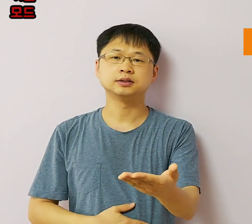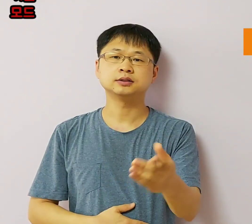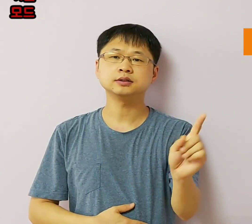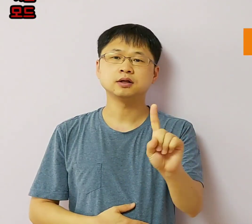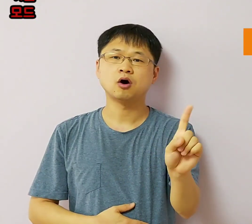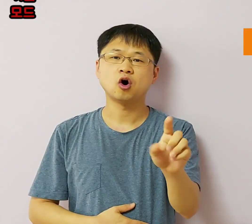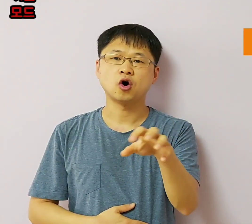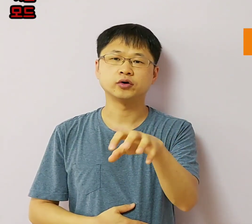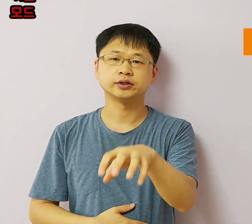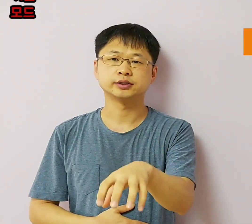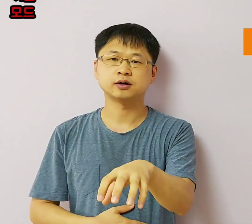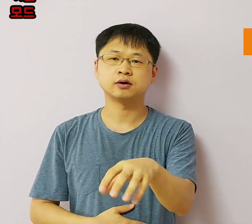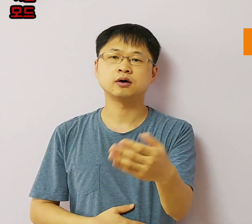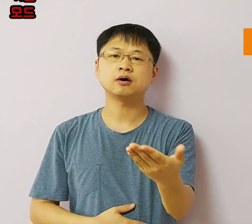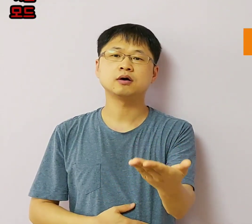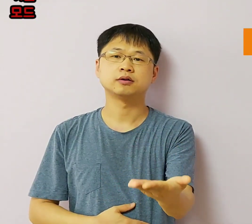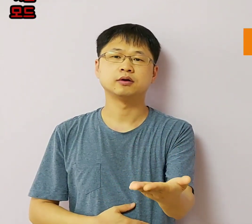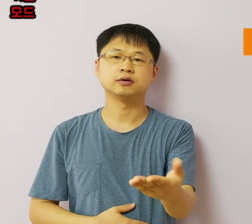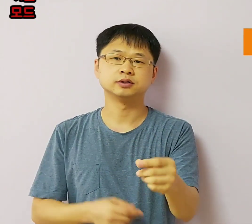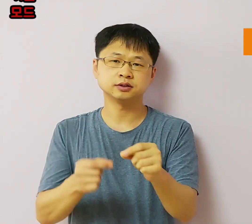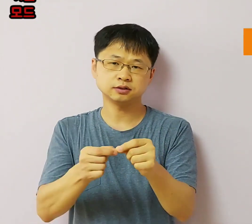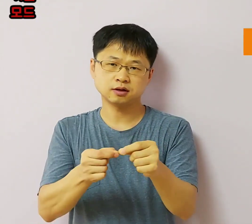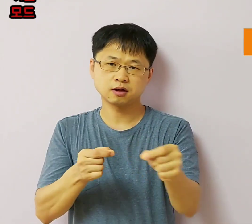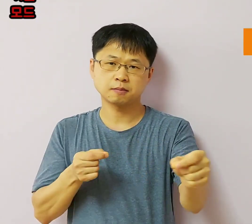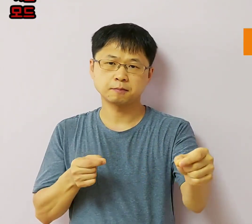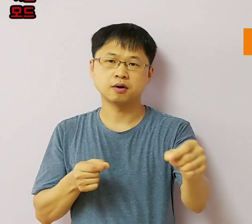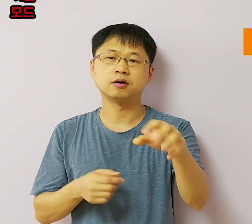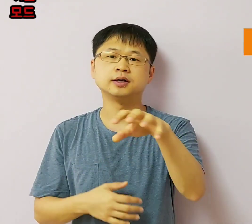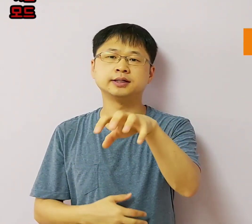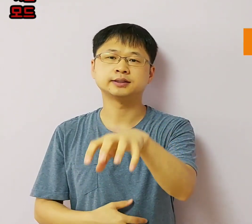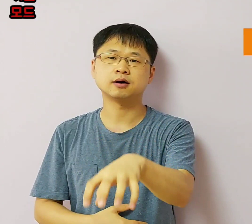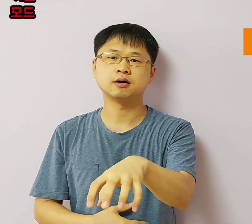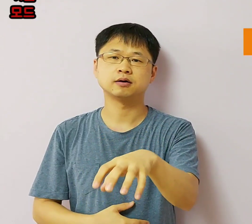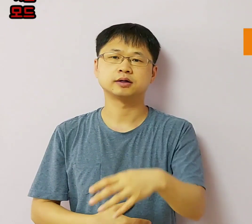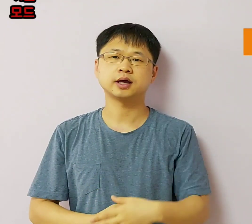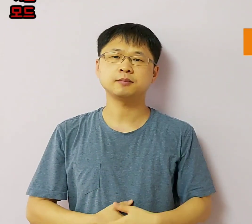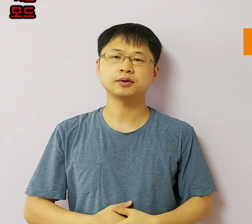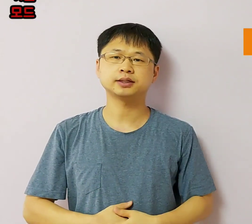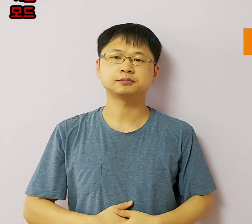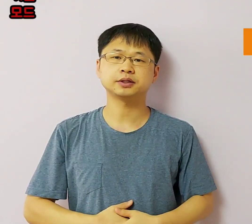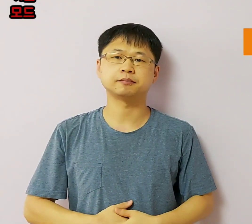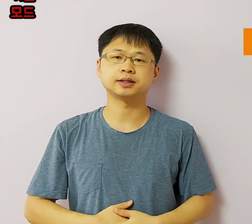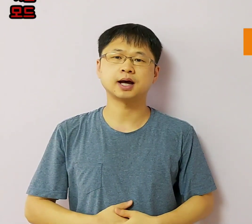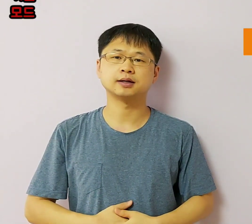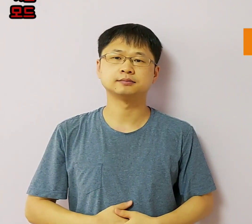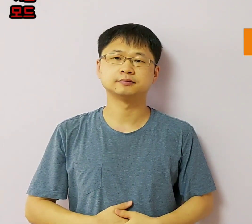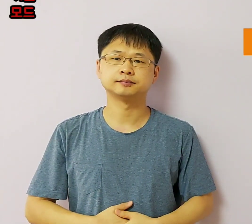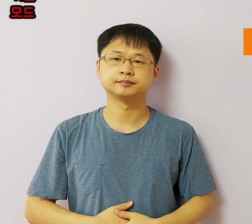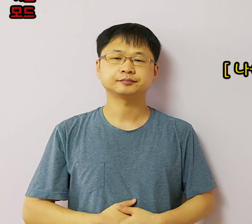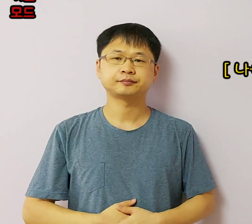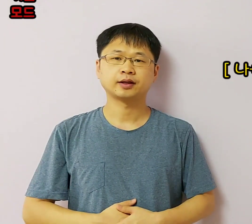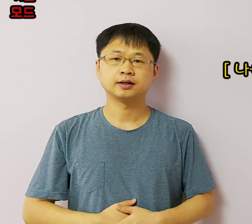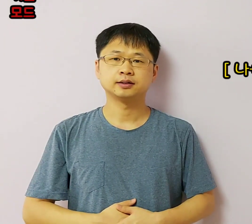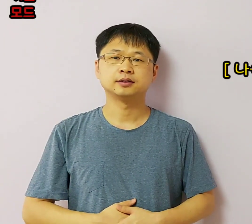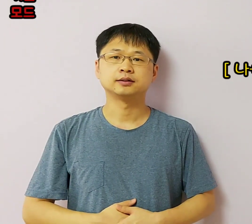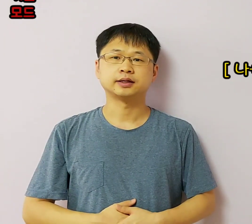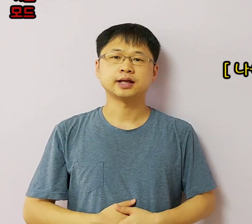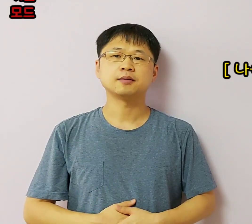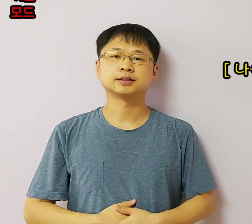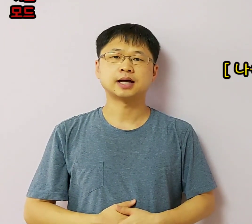너는 어디서 너는 멀리서 이렇게 표현하시면 됩니다. 네, 다음